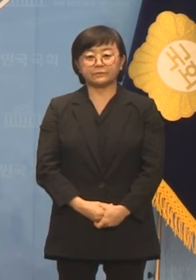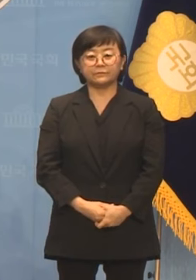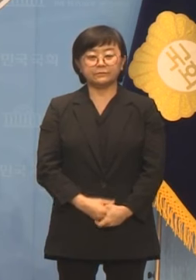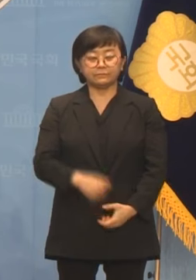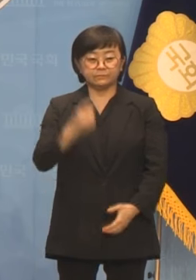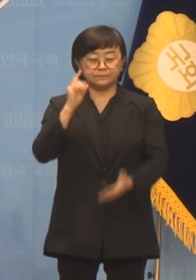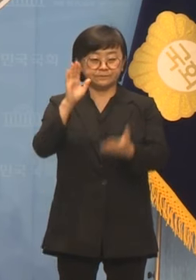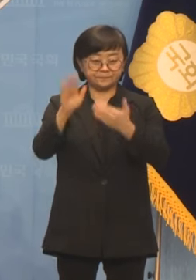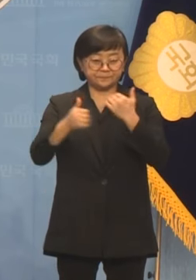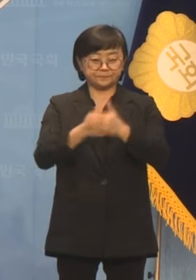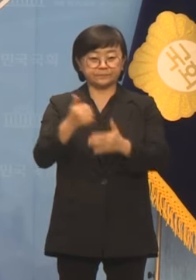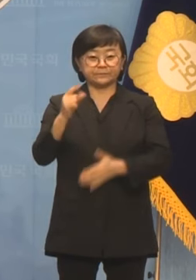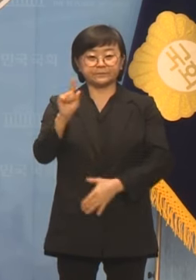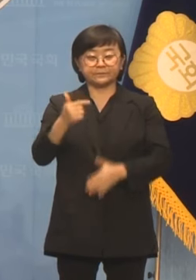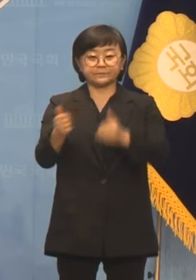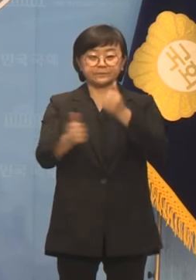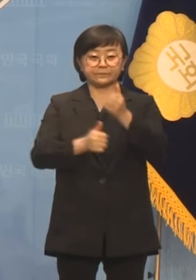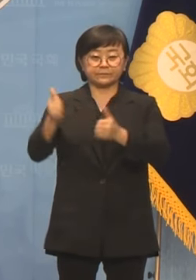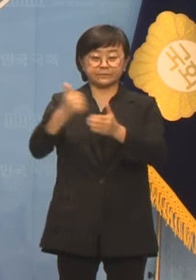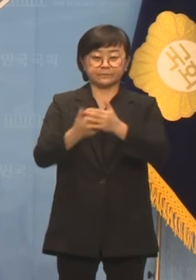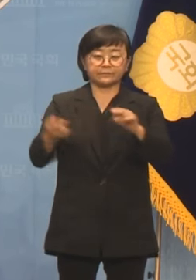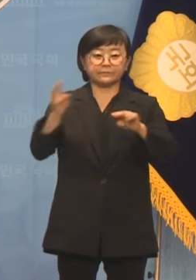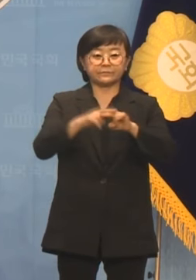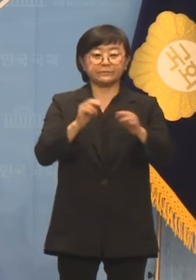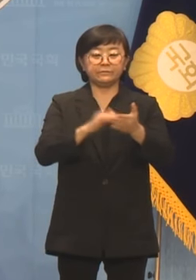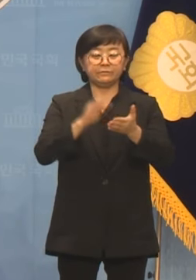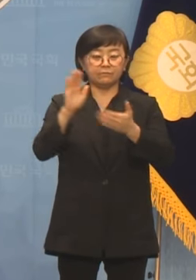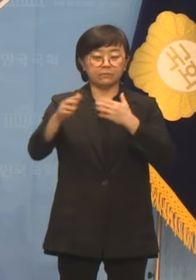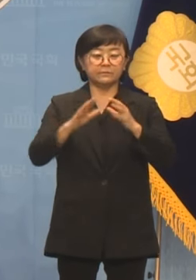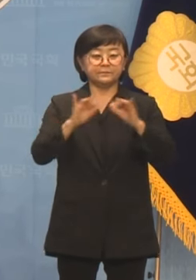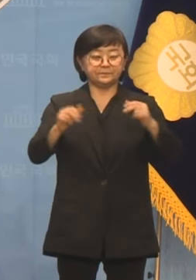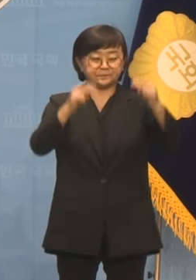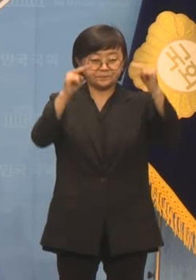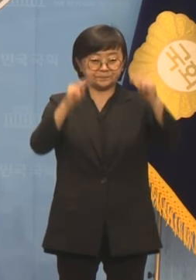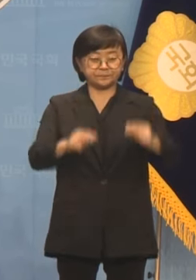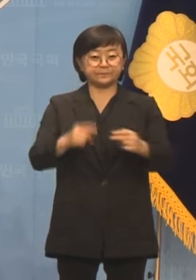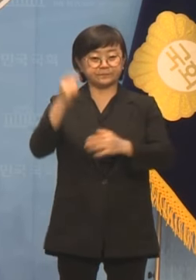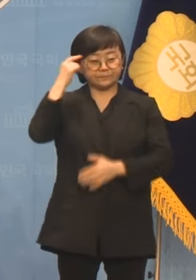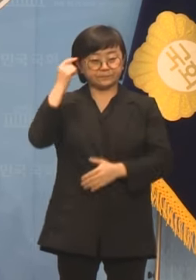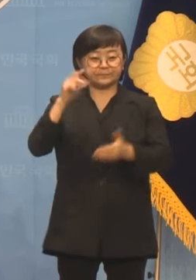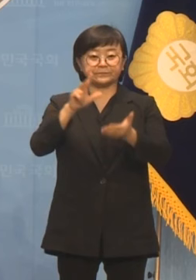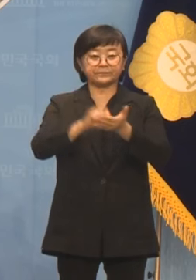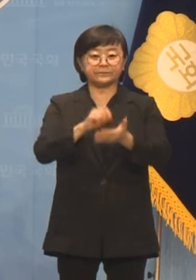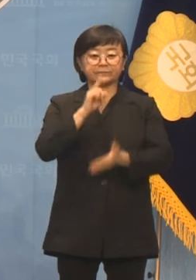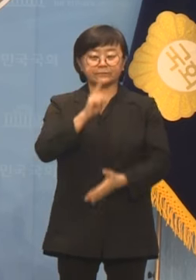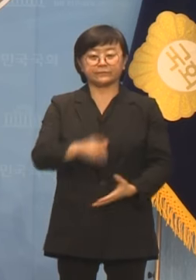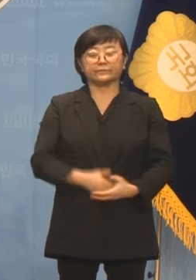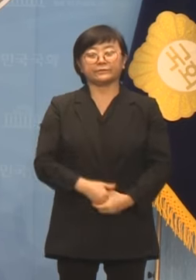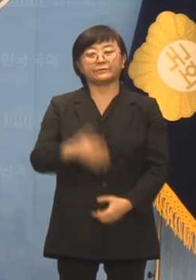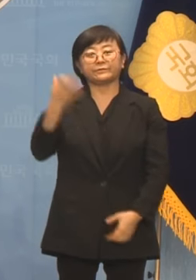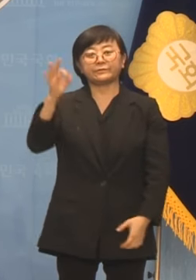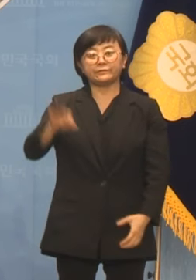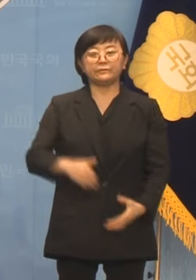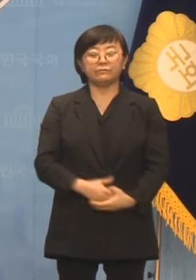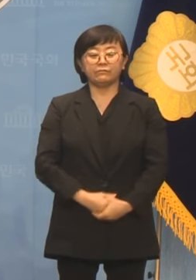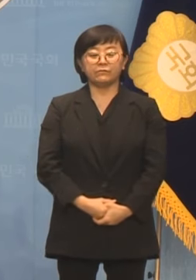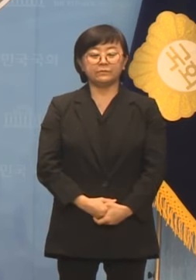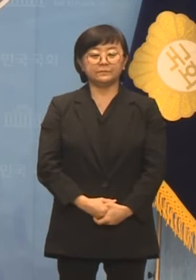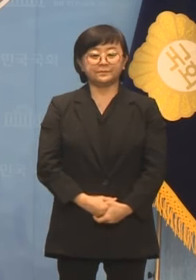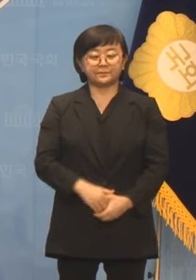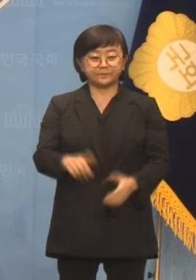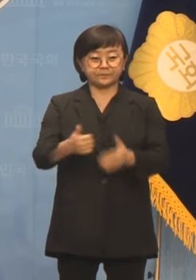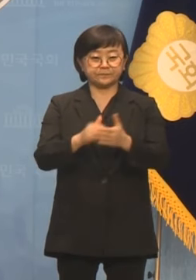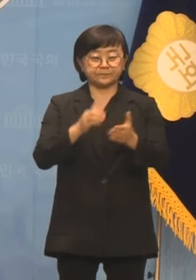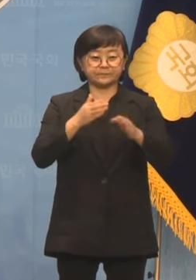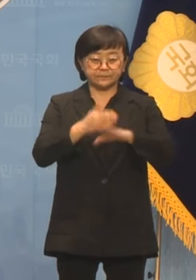뒤 한동훈 비대위원장이 된 이후에야 국민의 눈높이에서 생각할 문제라고 시인했습니다.